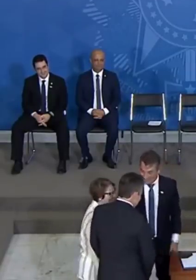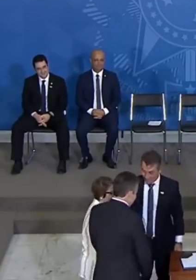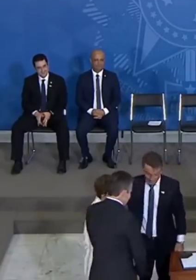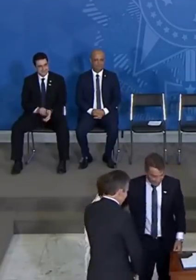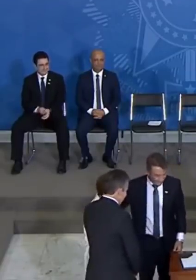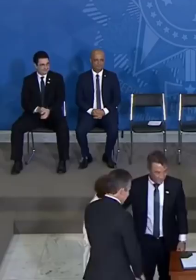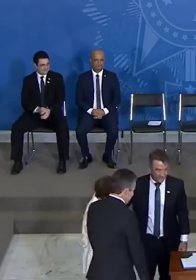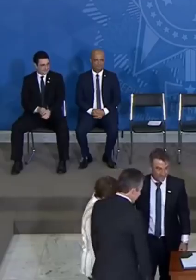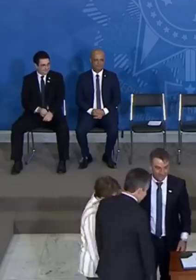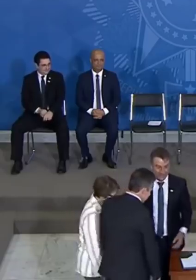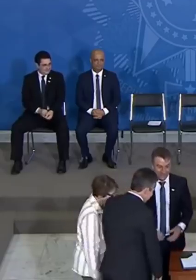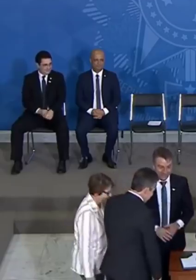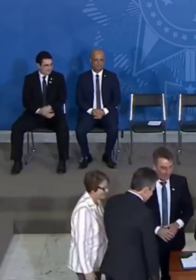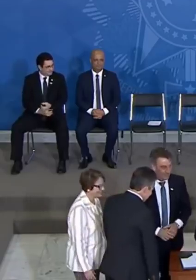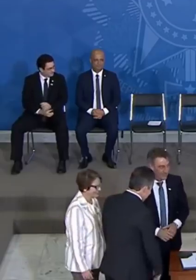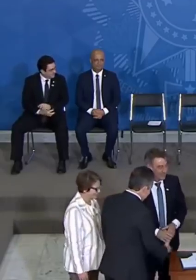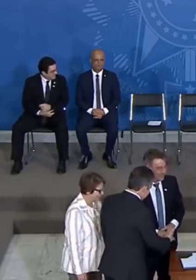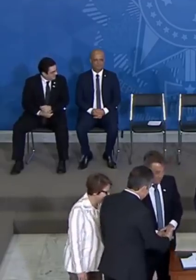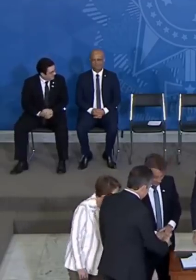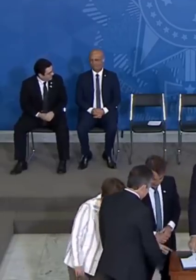Decreto que altera.